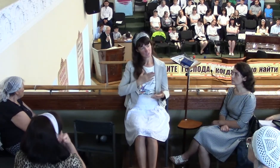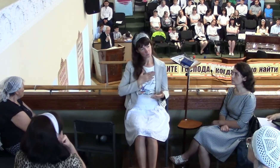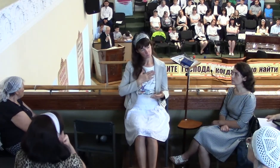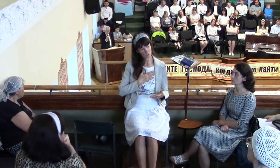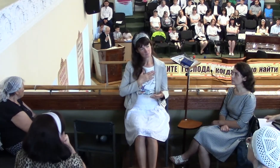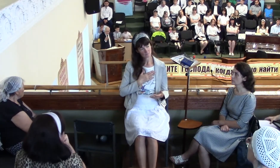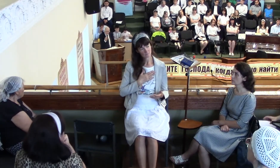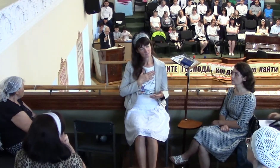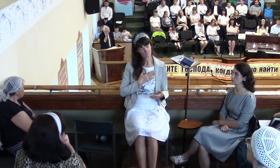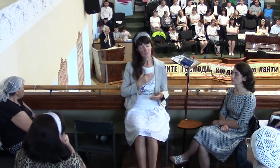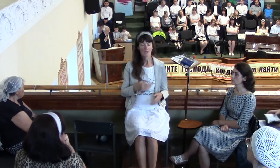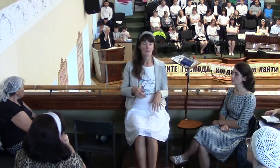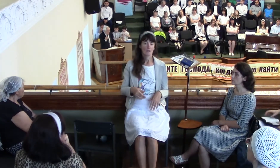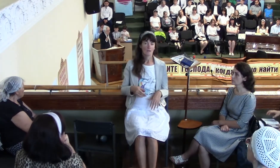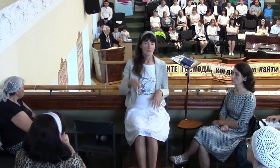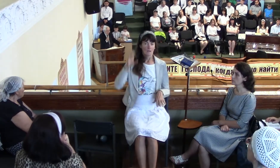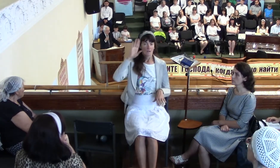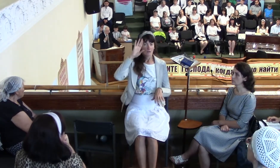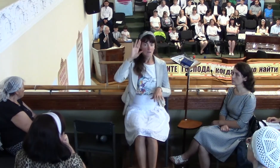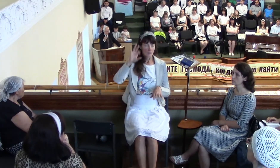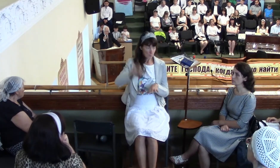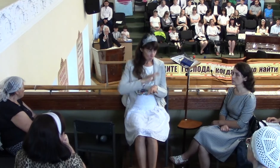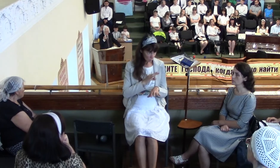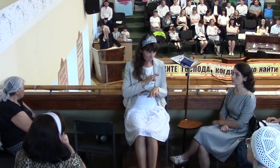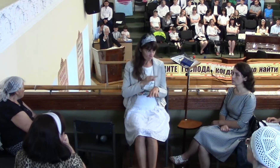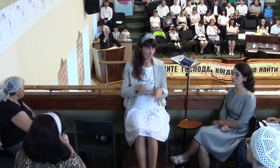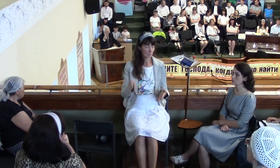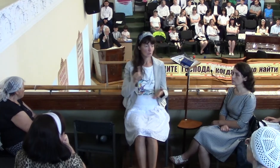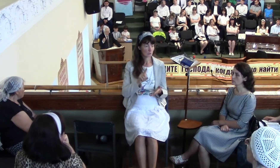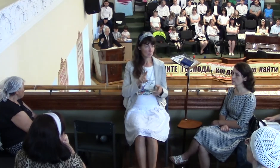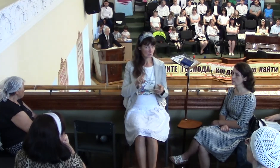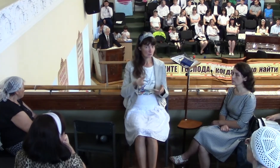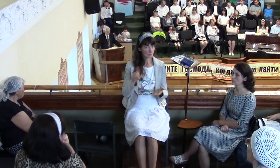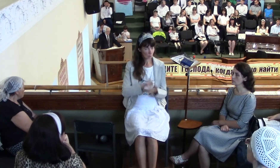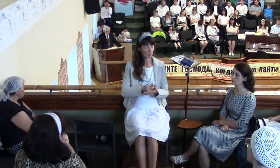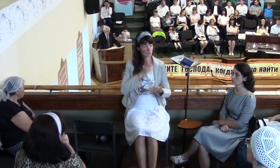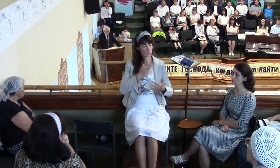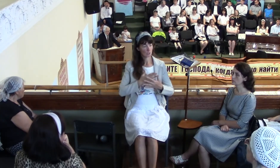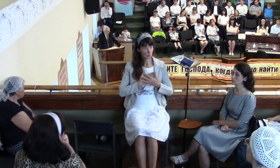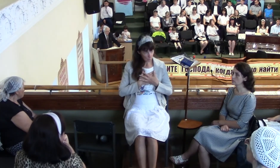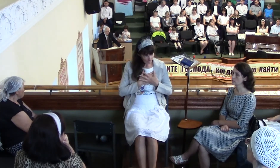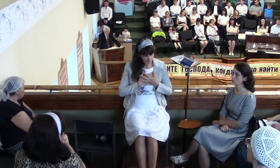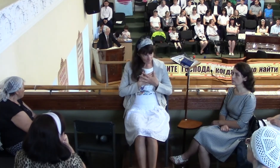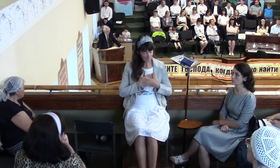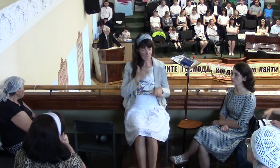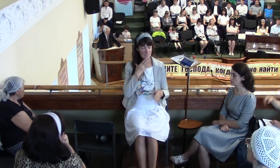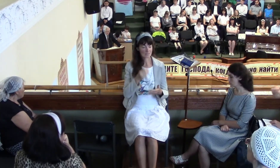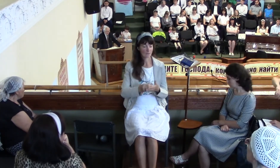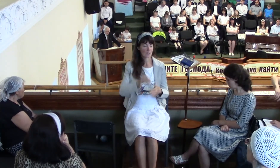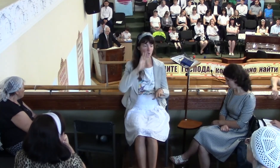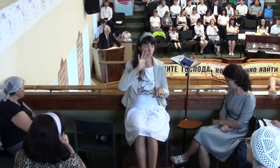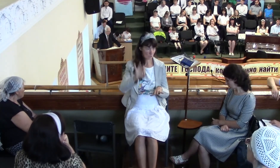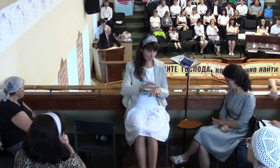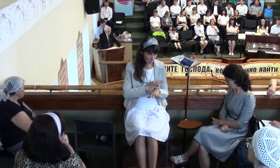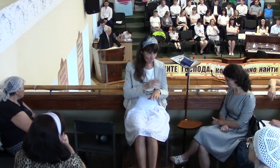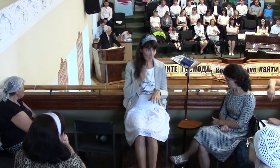тела. Любящий свою жену любит самого себя. Ибо никто никогда не имел ненависти к своей плоти, но питает и греет